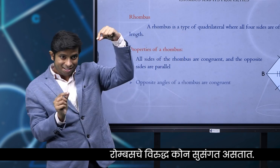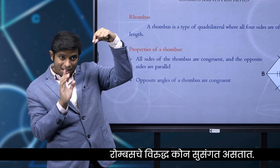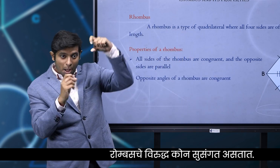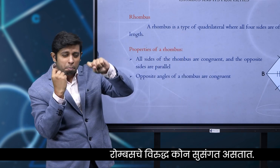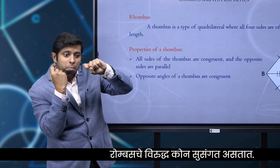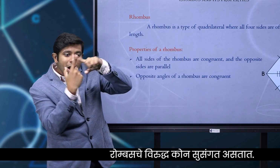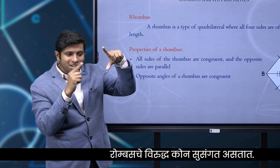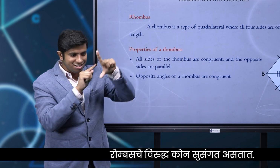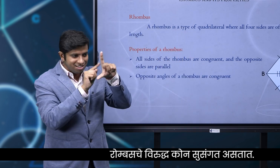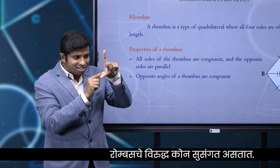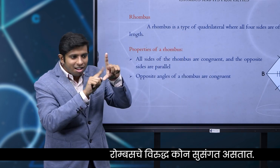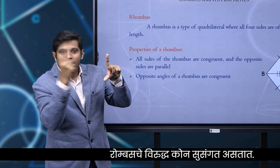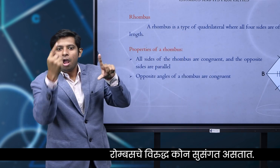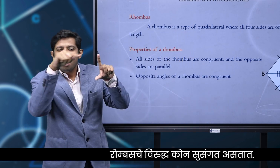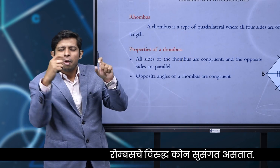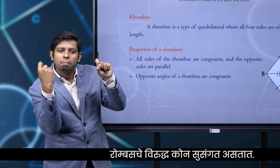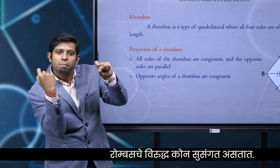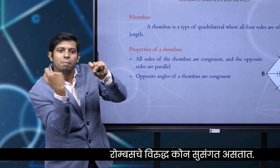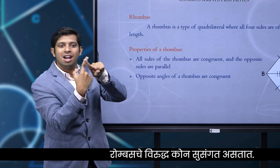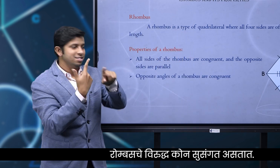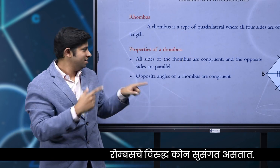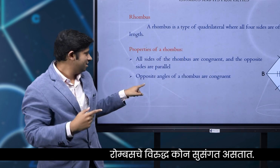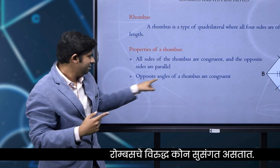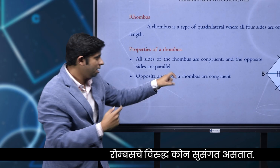रोम्बसचे विरुद्ध कोन सुसंगत असतात.